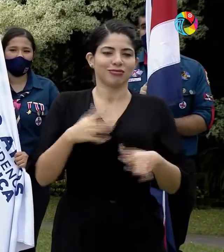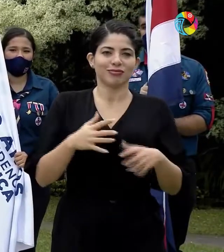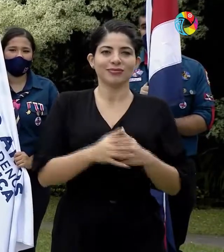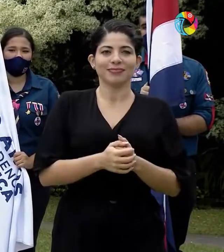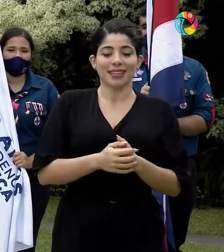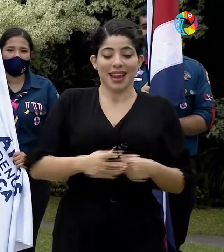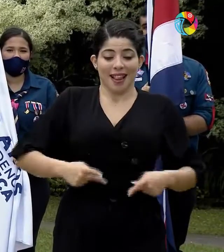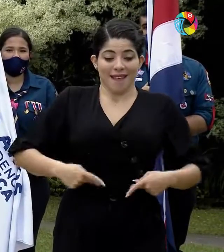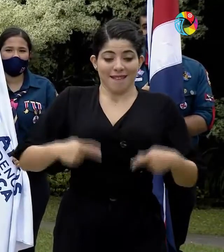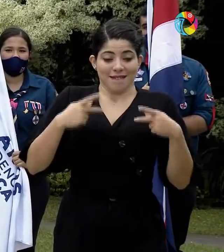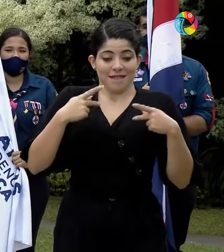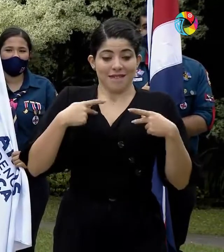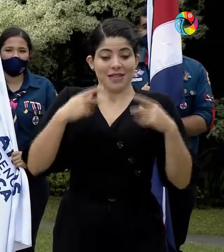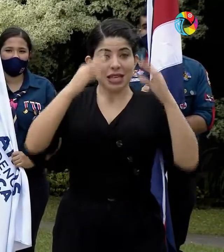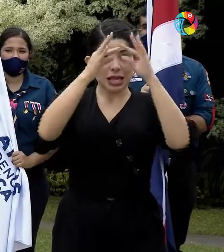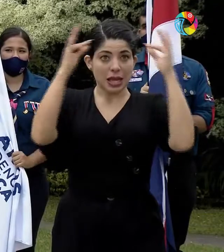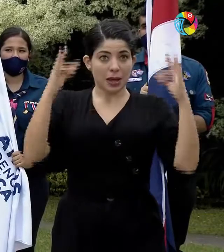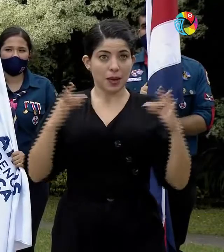La vida pública,